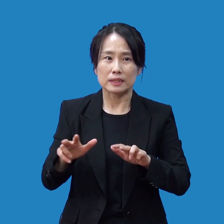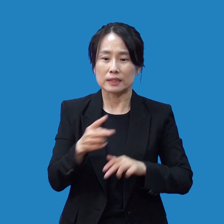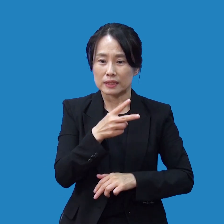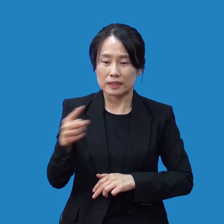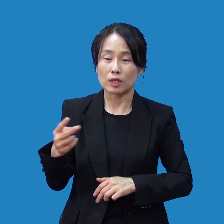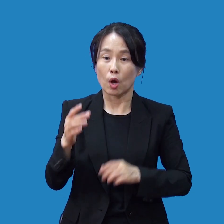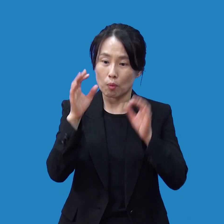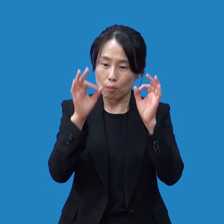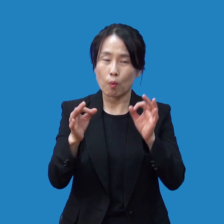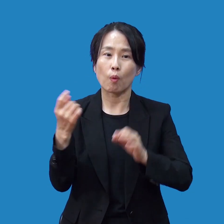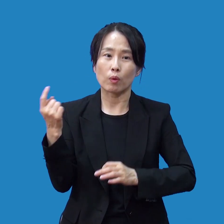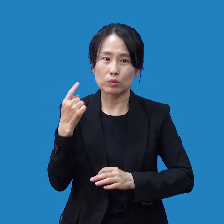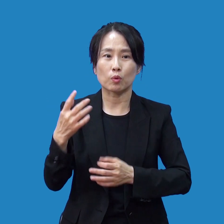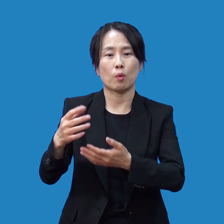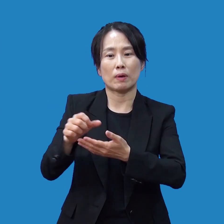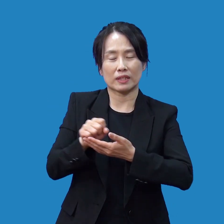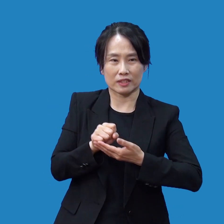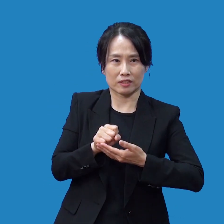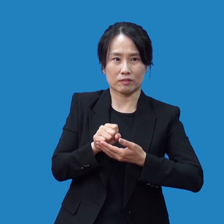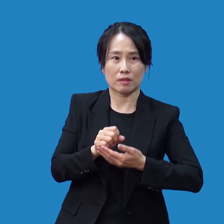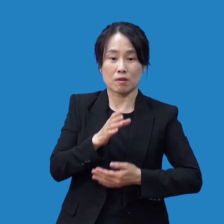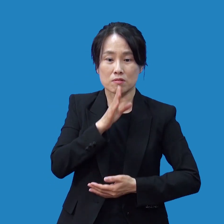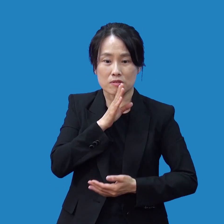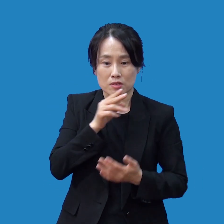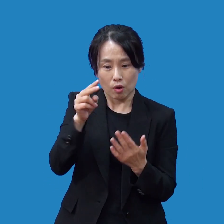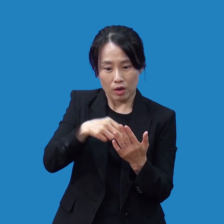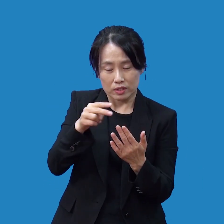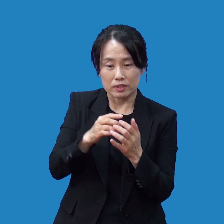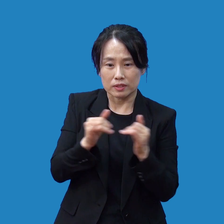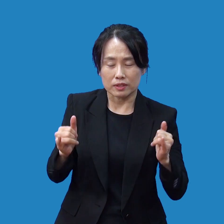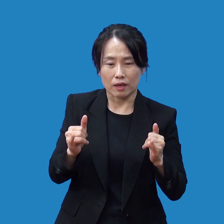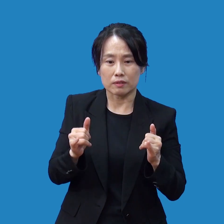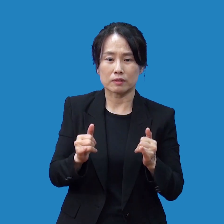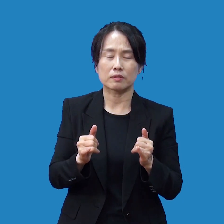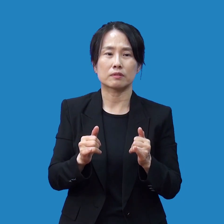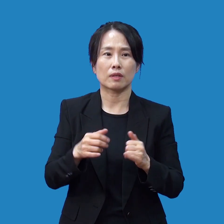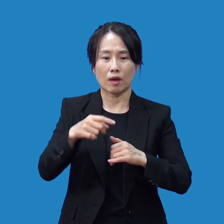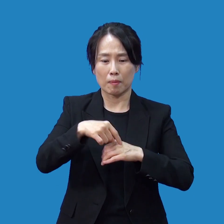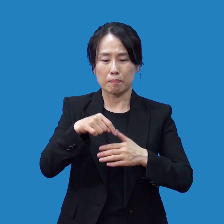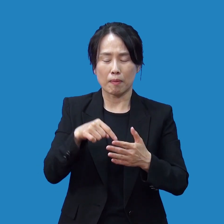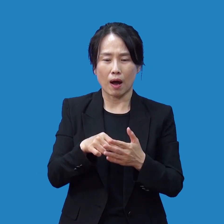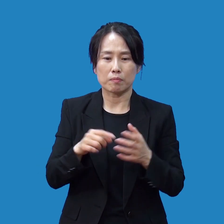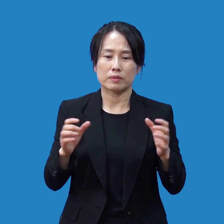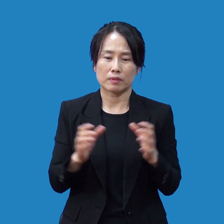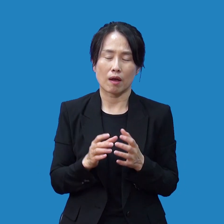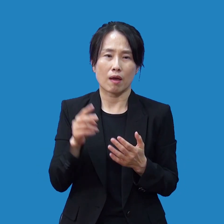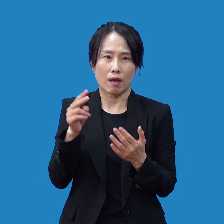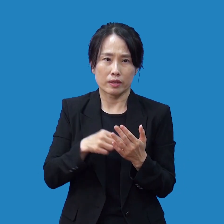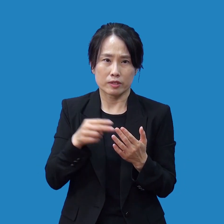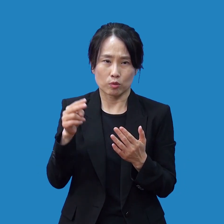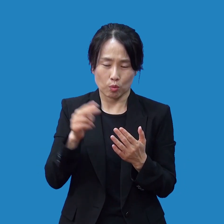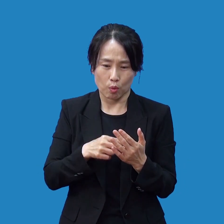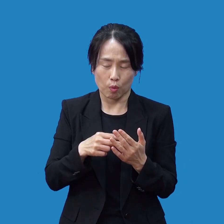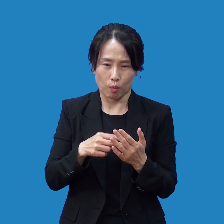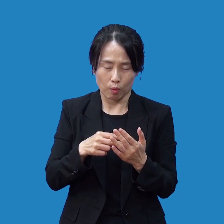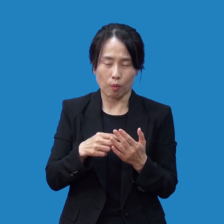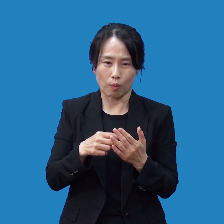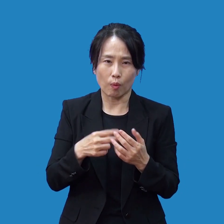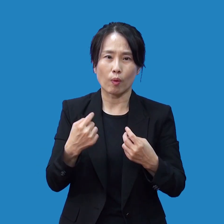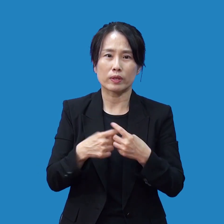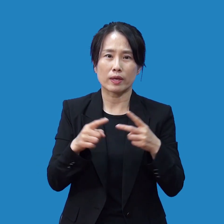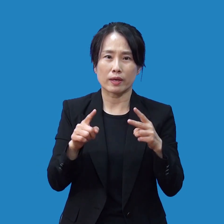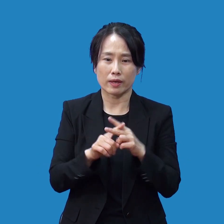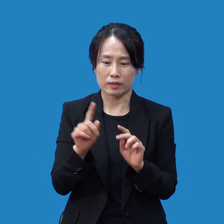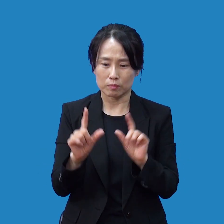진정한 독자는 모든 작품을 온 마음을 다해 읽고 최대한 수용적 자세를 취한다, 이렇게 말을